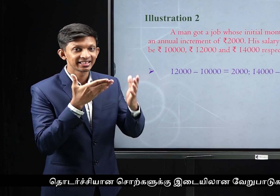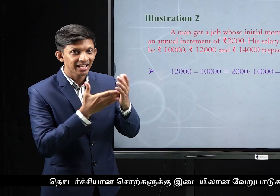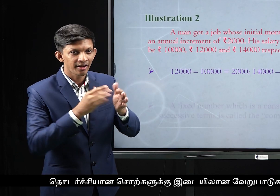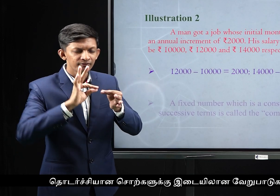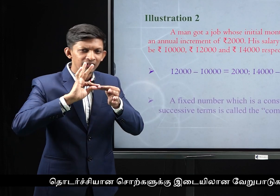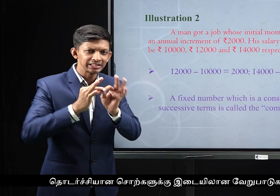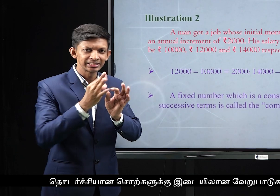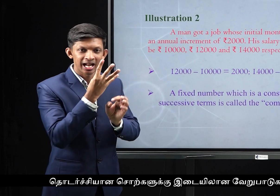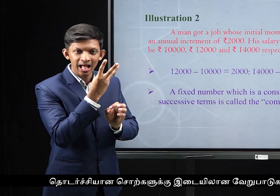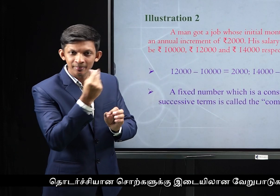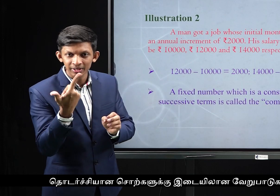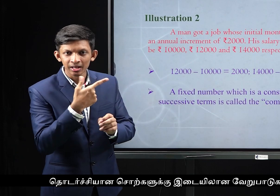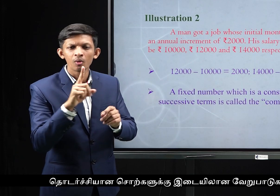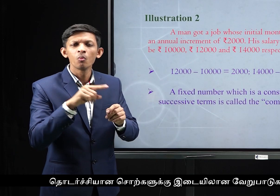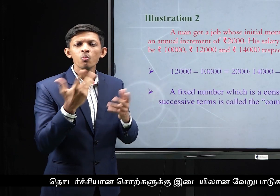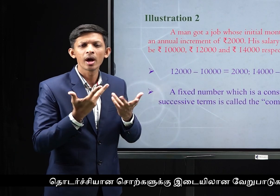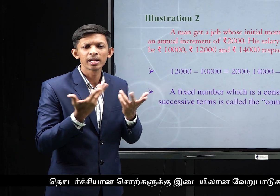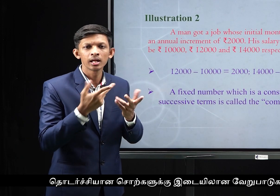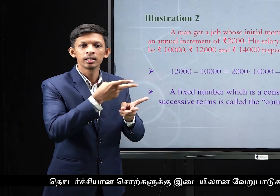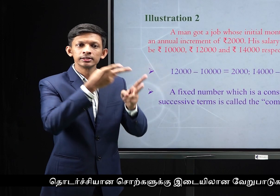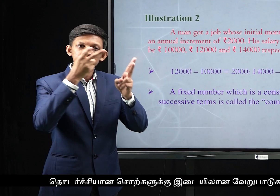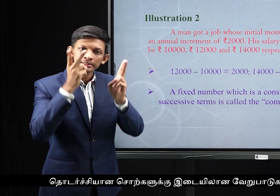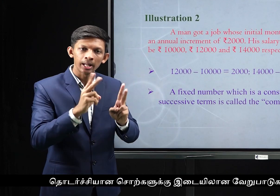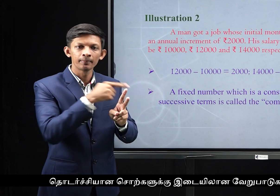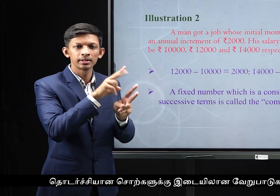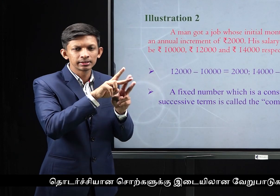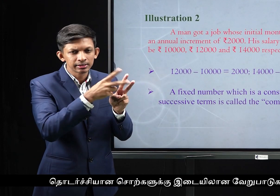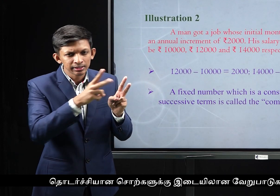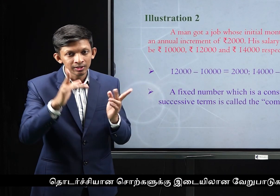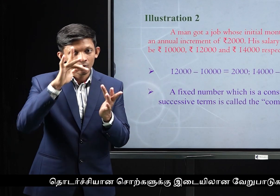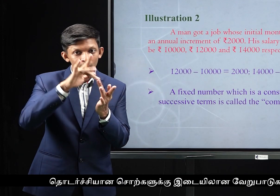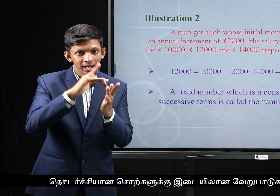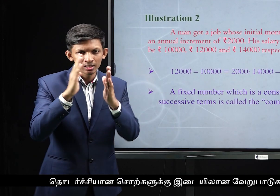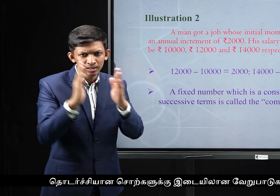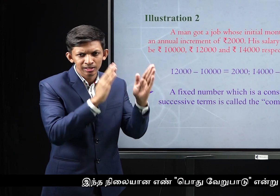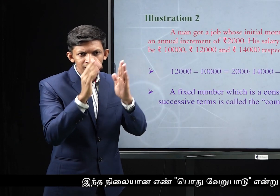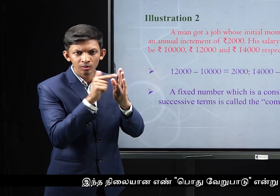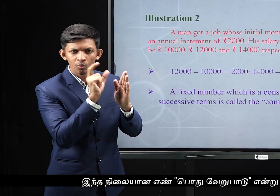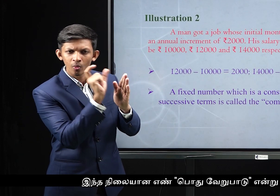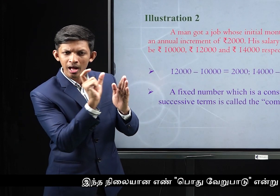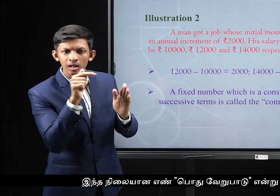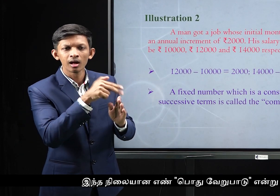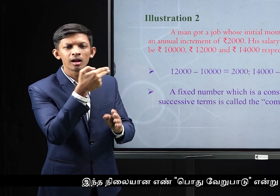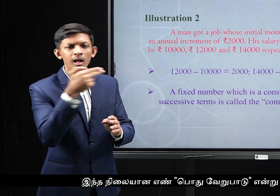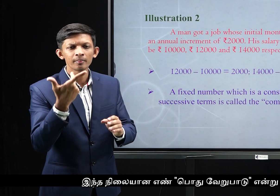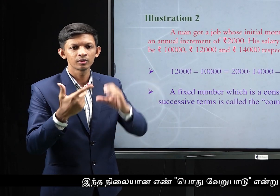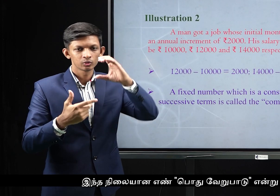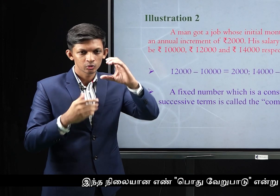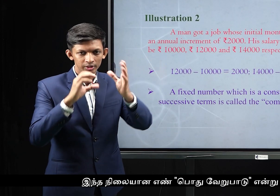தொடர்ச்சியான சொற்களுக்கு இடையிலான வேறுபாடுகளுக்கு மாறிலியாக இருக்கும். இந்த நிலையான எண்